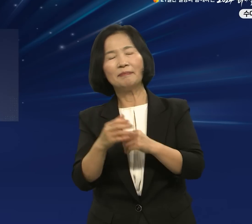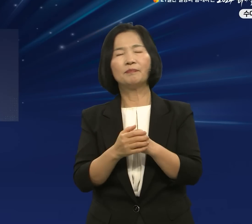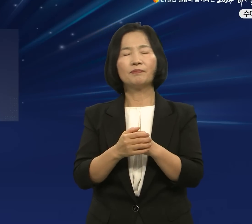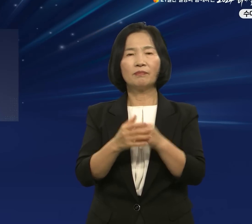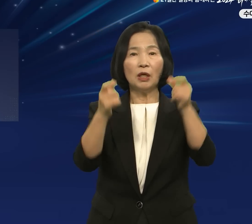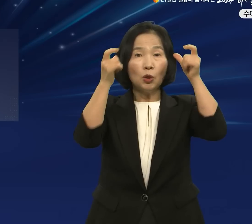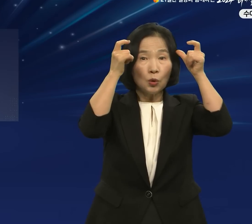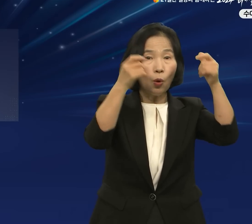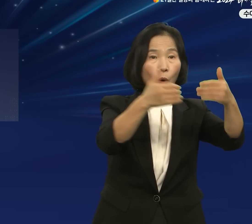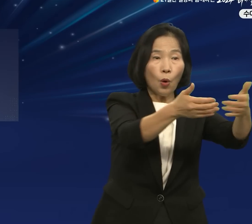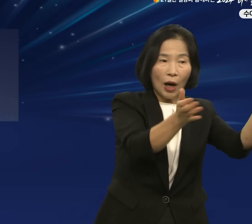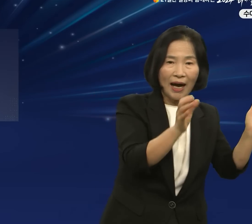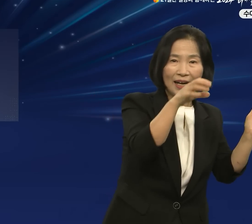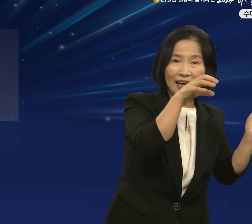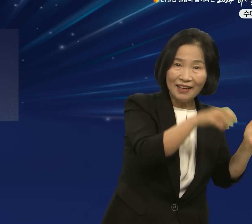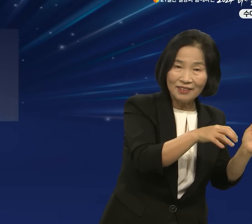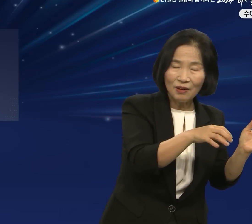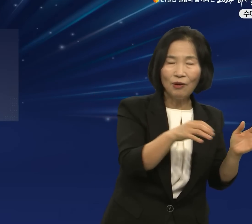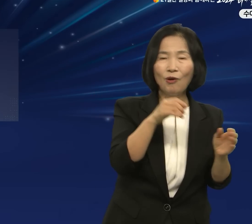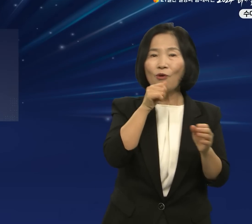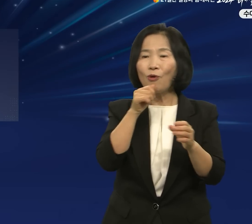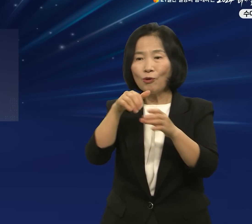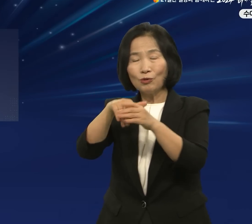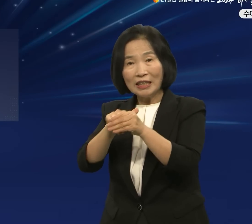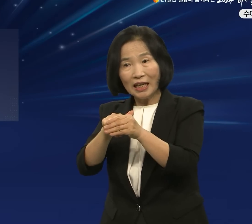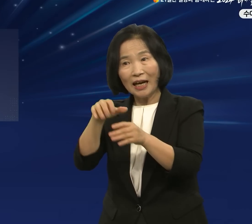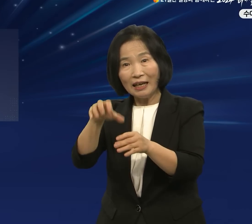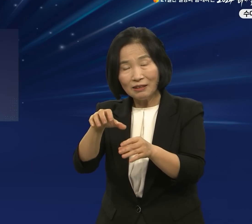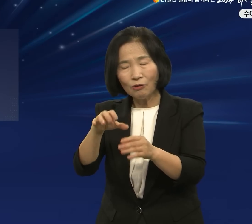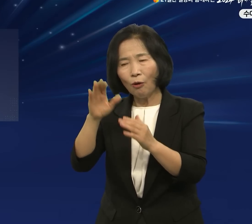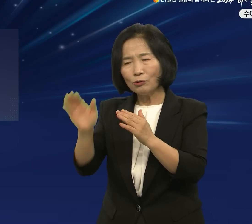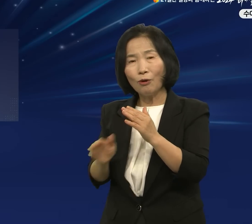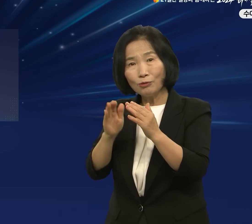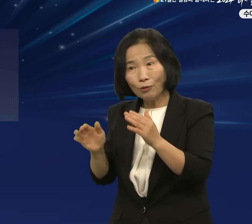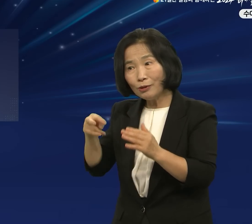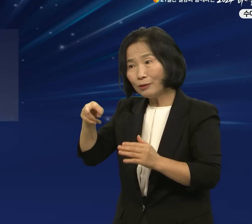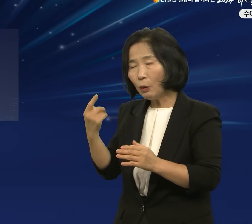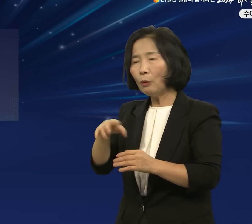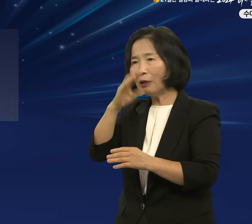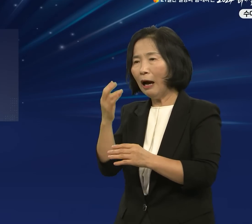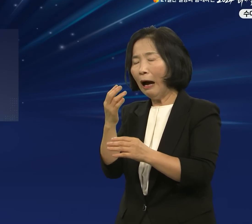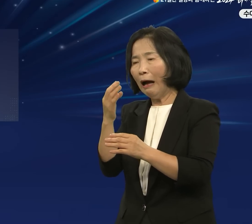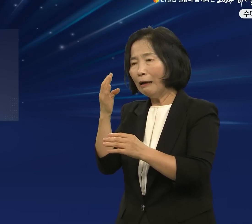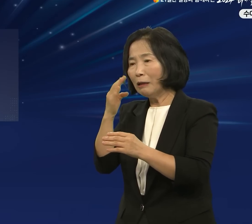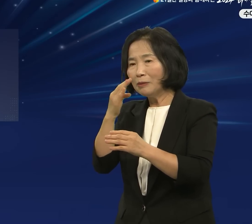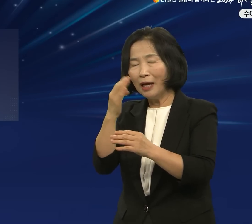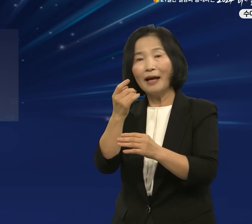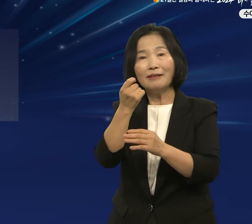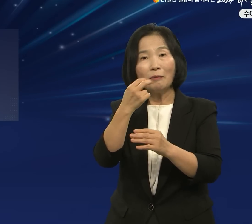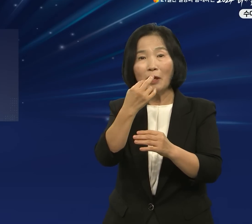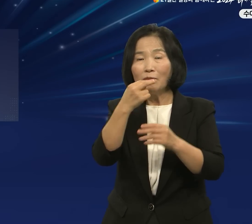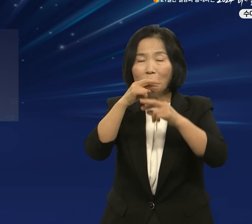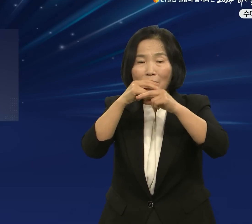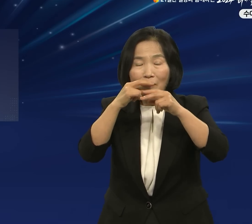외양간에서도 된장에서도 성도에게서도 냄새가 납니다. 왜